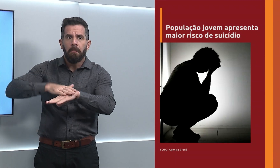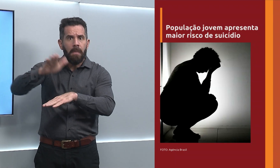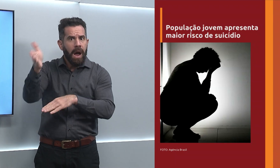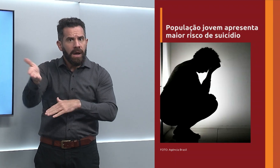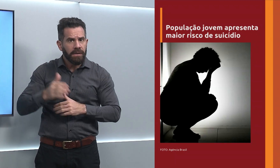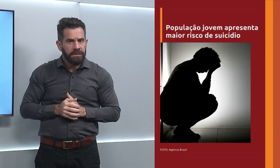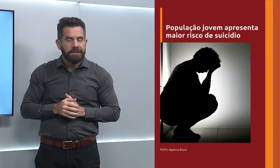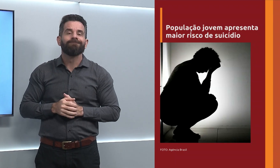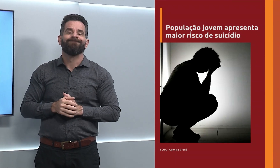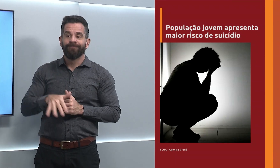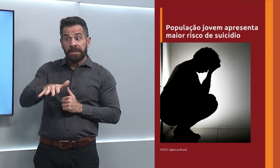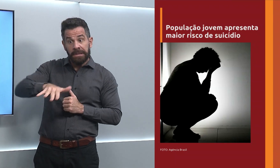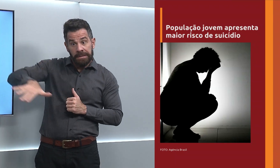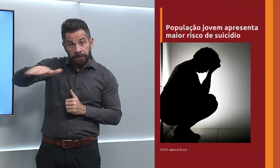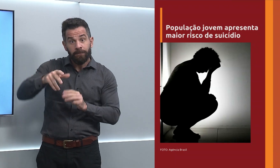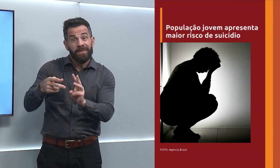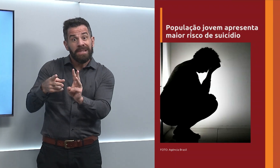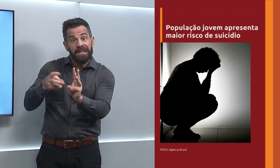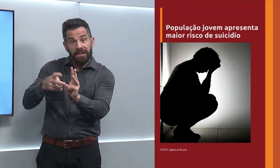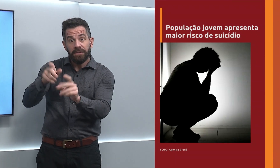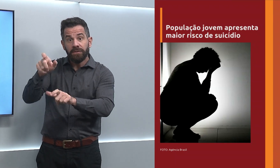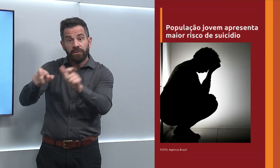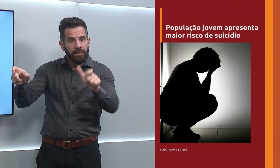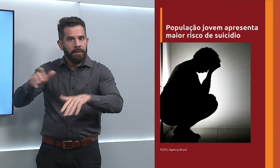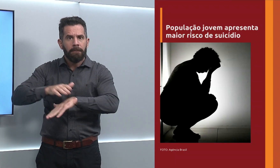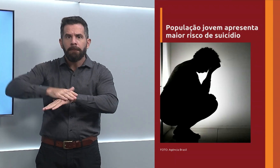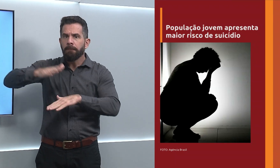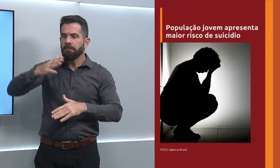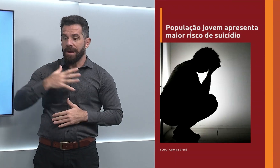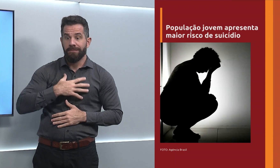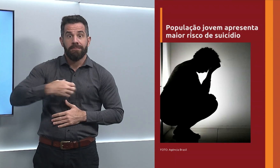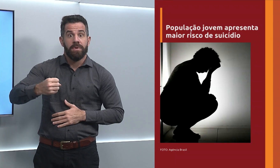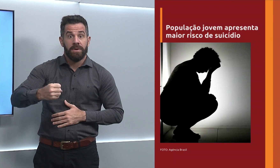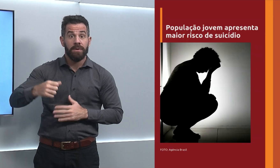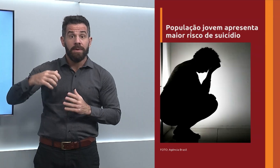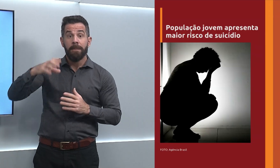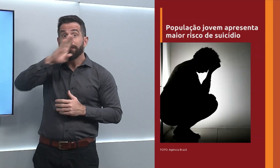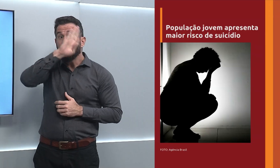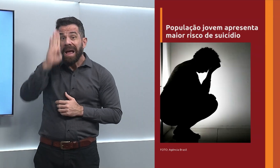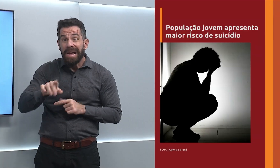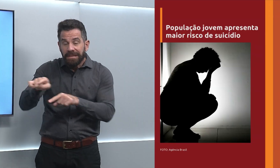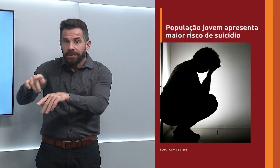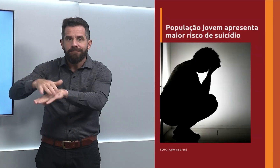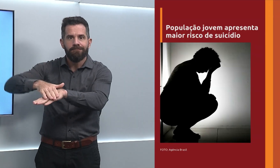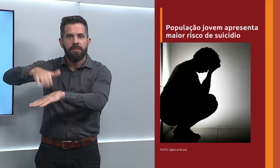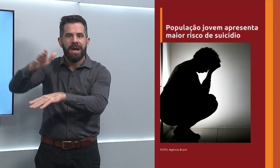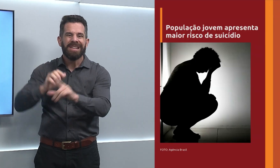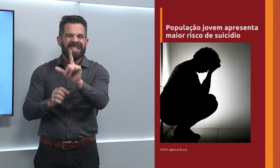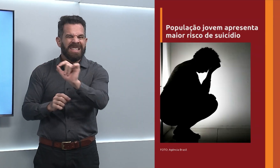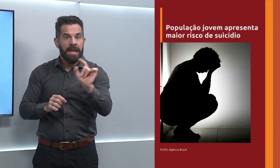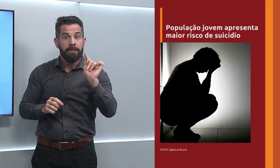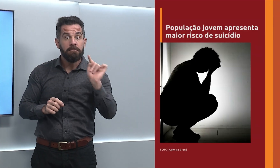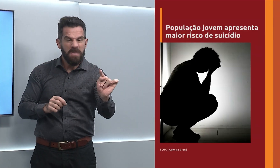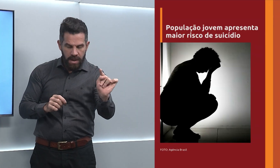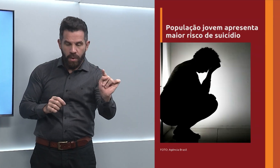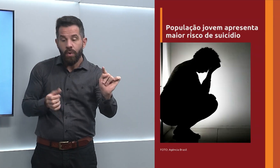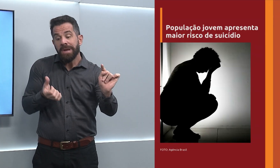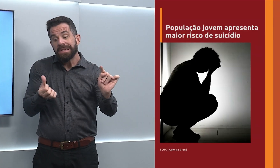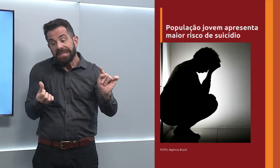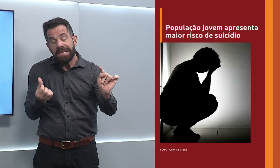Essa população tem a maior taxa de suicídio no Brasil. Ela chega a